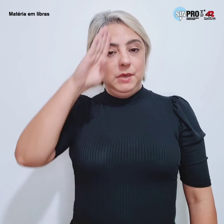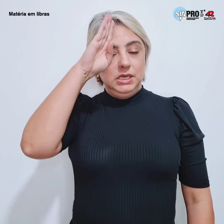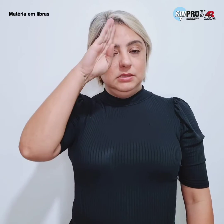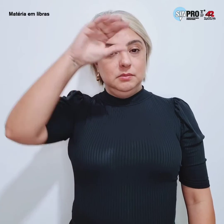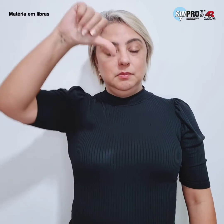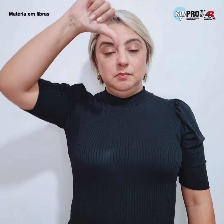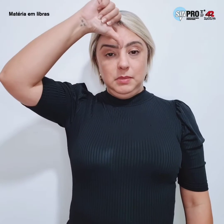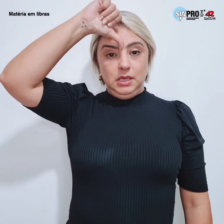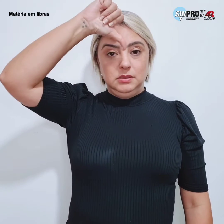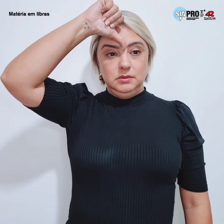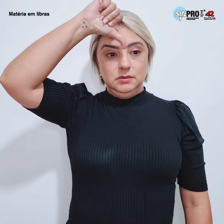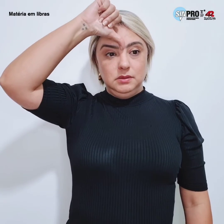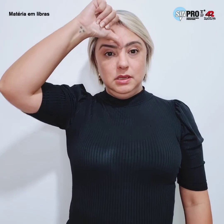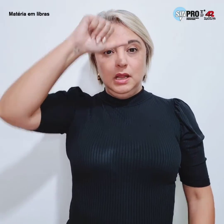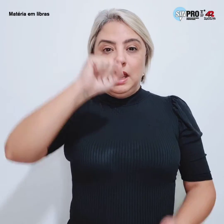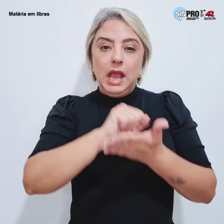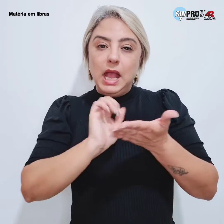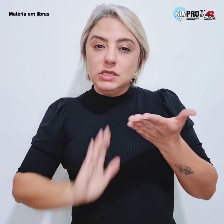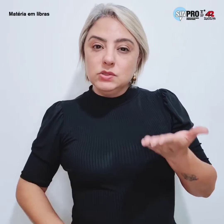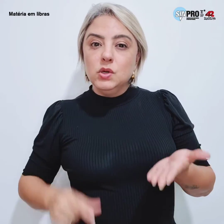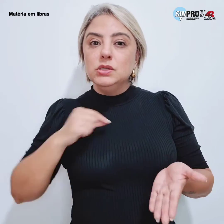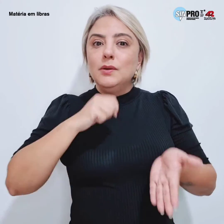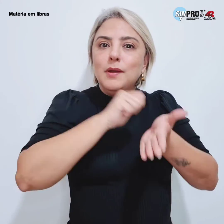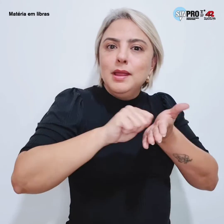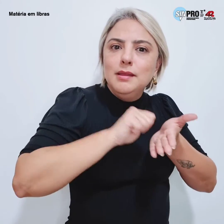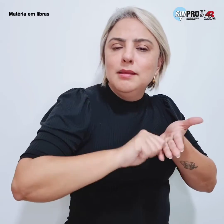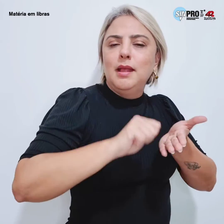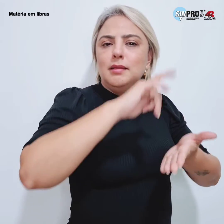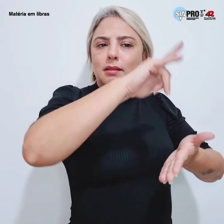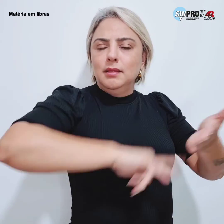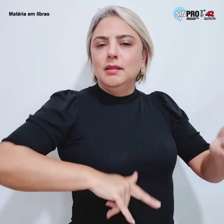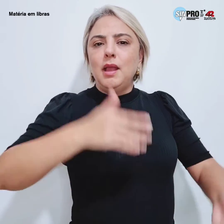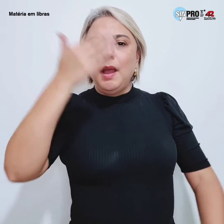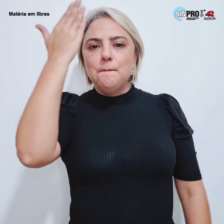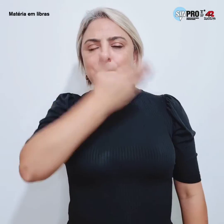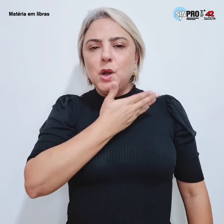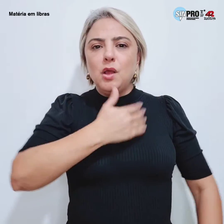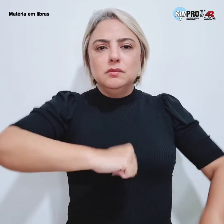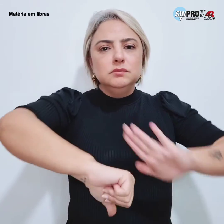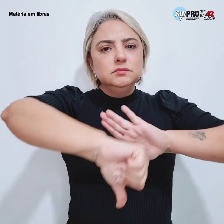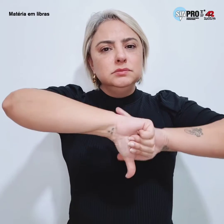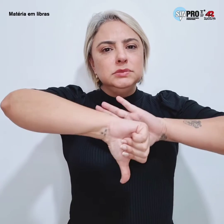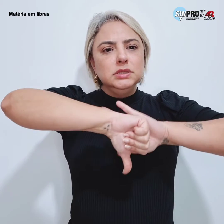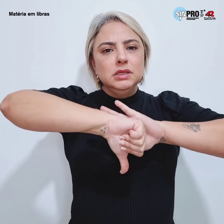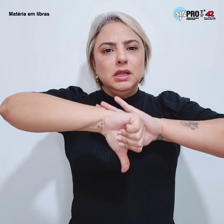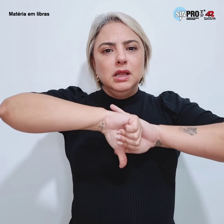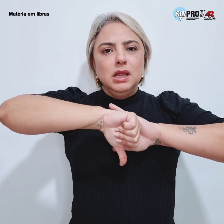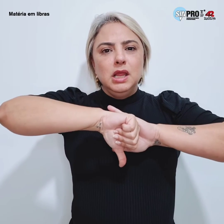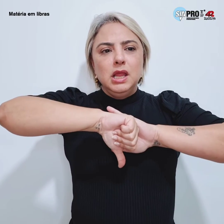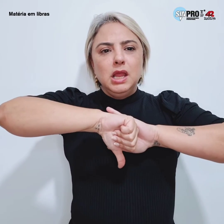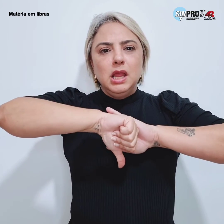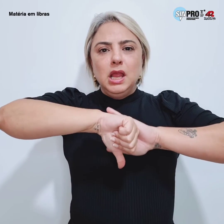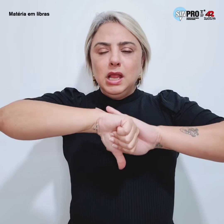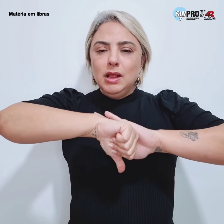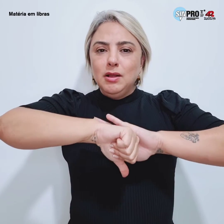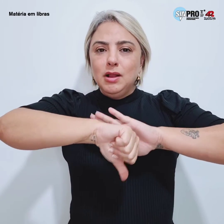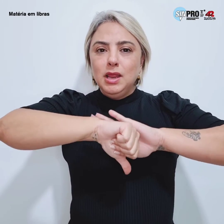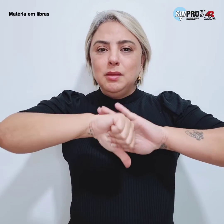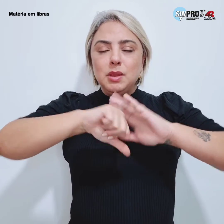sobretudo Pazuello, ações documentadas são a prova de um crime de lesa humanidade